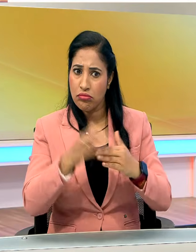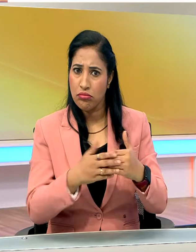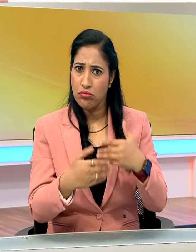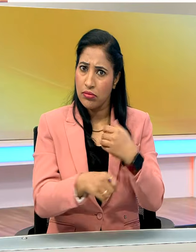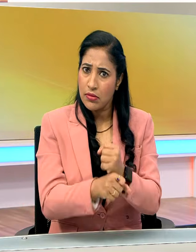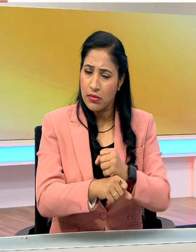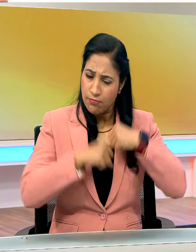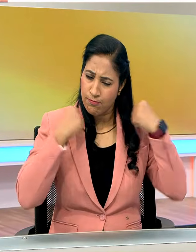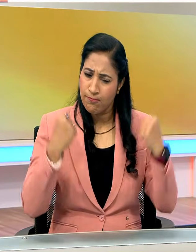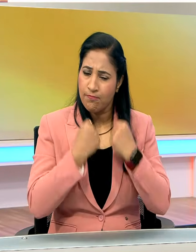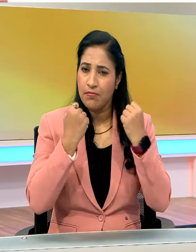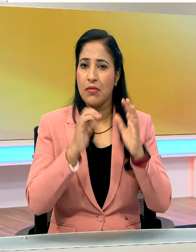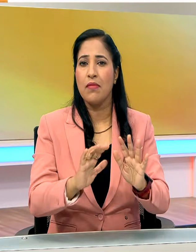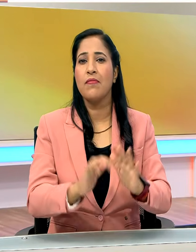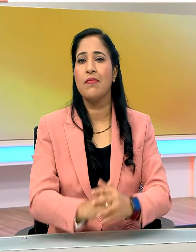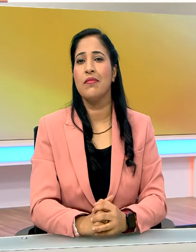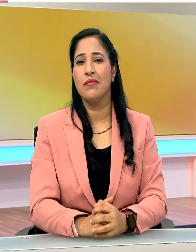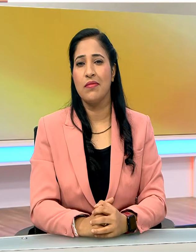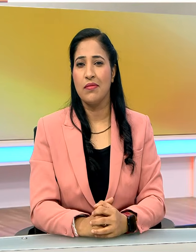जुटा हुआ है।